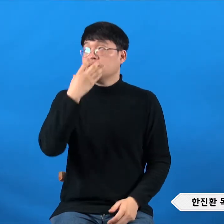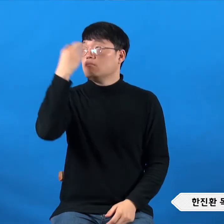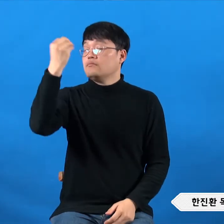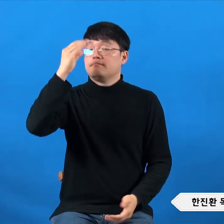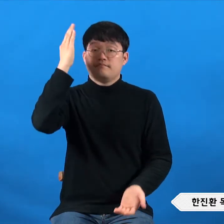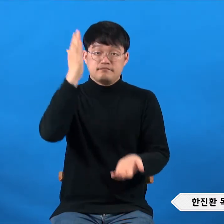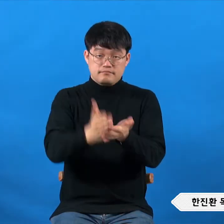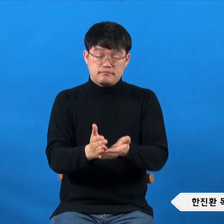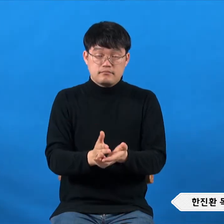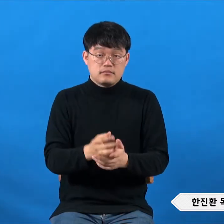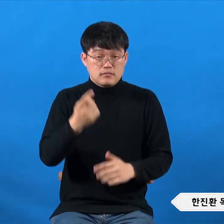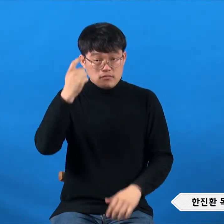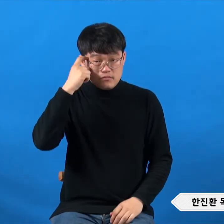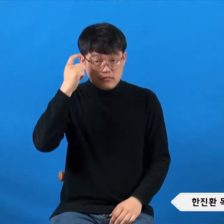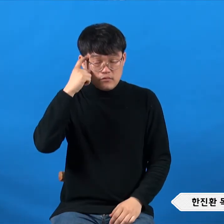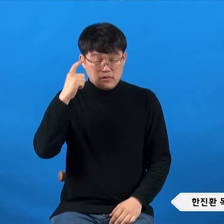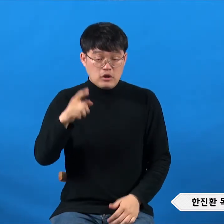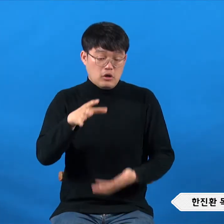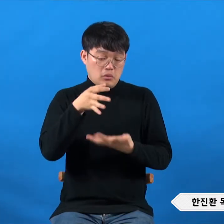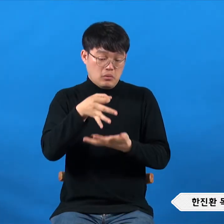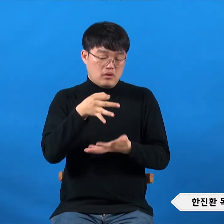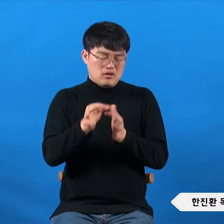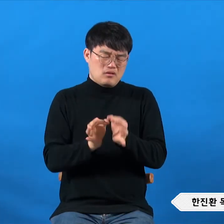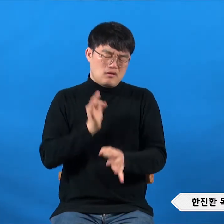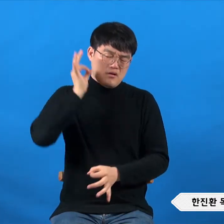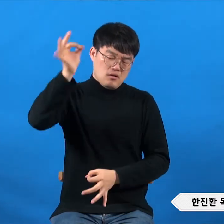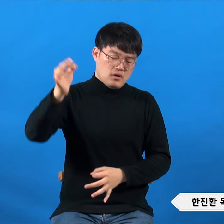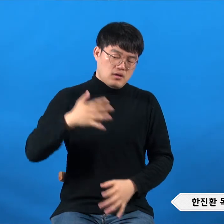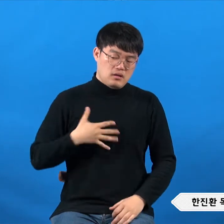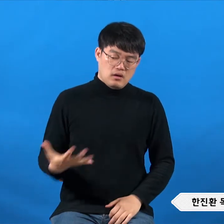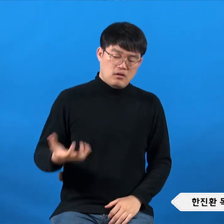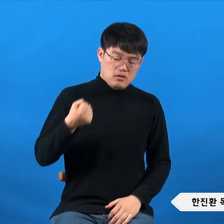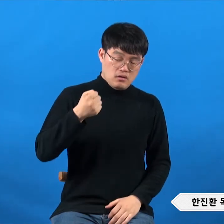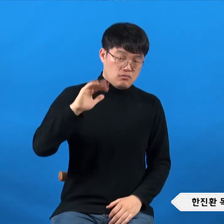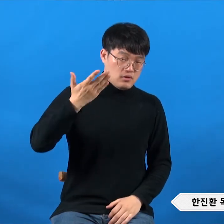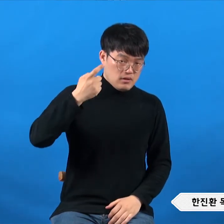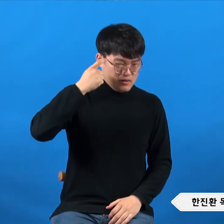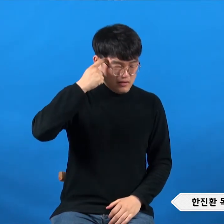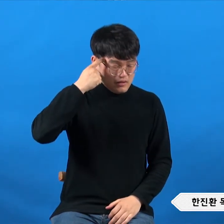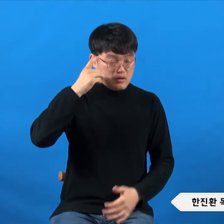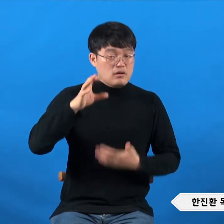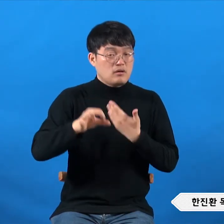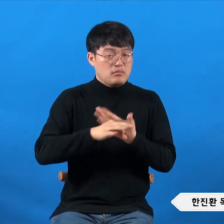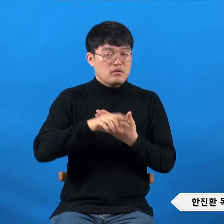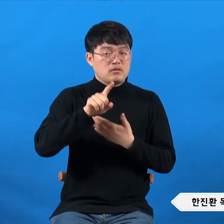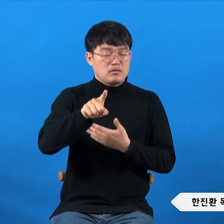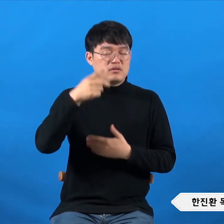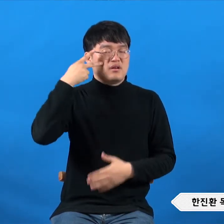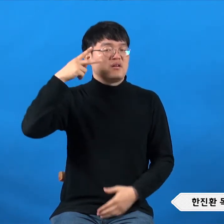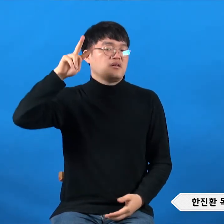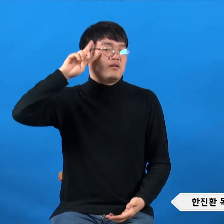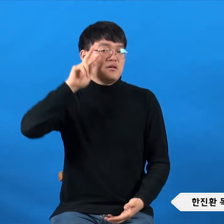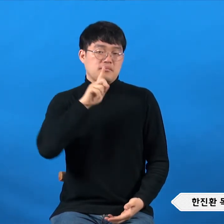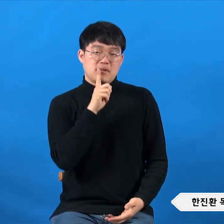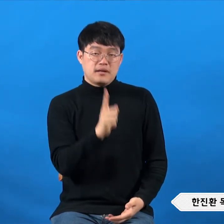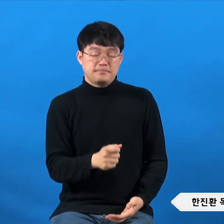너무 자만하지는 마십시오. 이게 영원히 내 것이 될 수 있다고 생각하면 오산입니다.